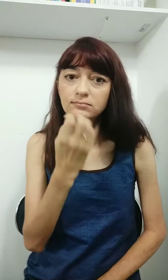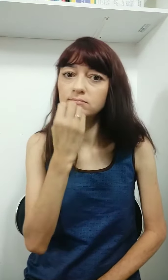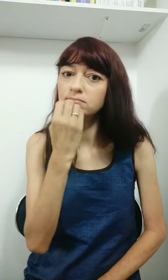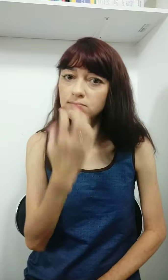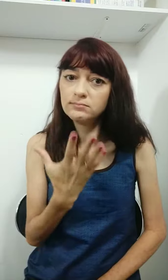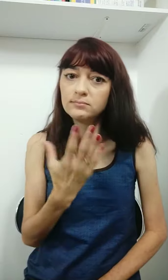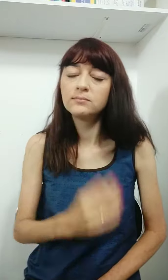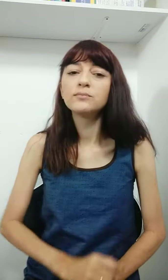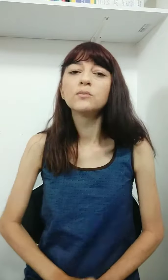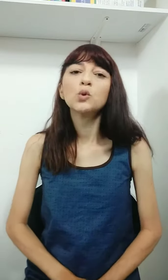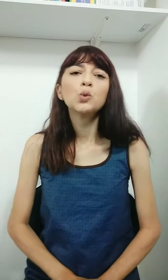Vejam esse sinal.